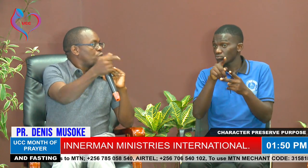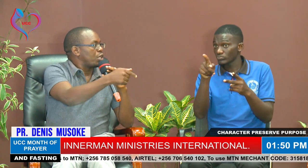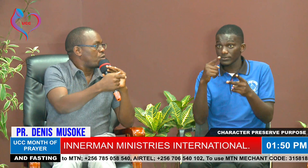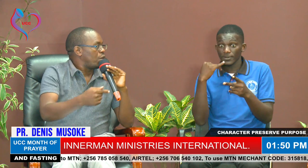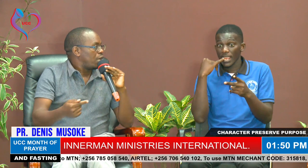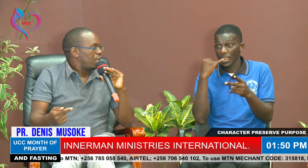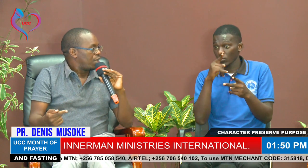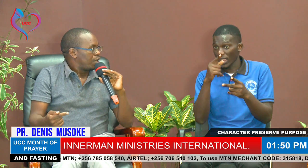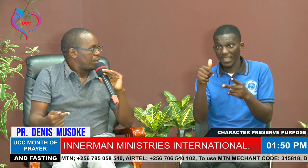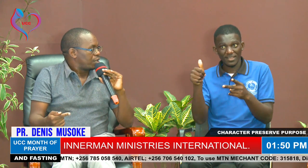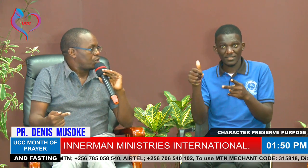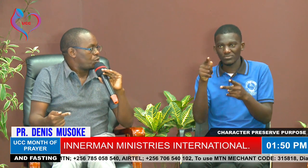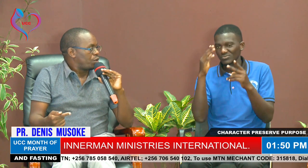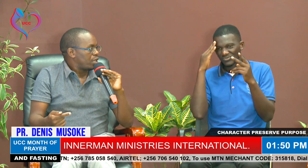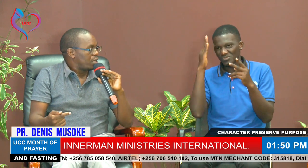actually in a cola. Chiri tuwe.